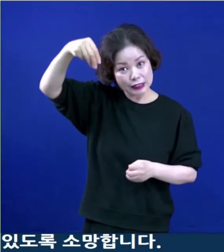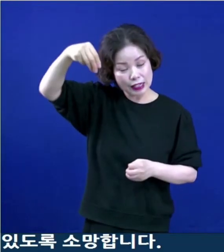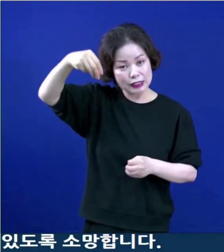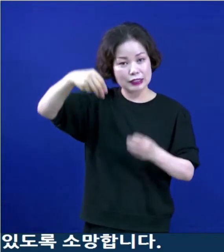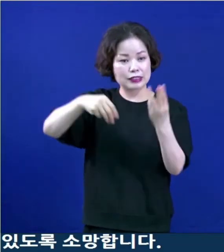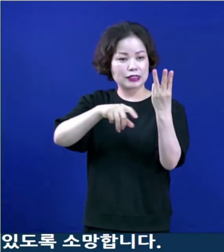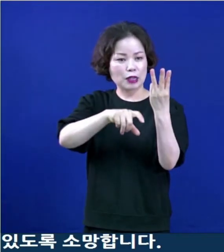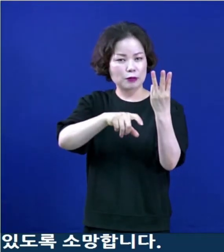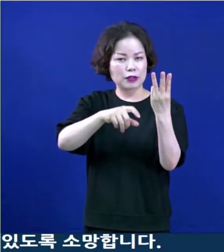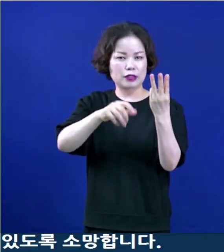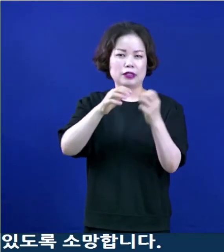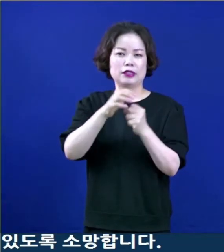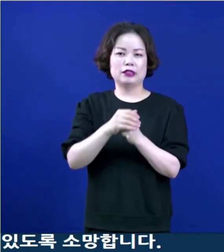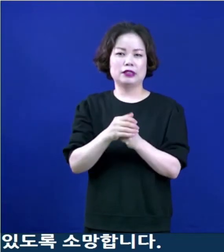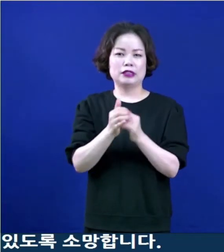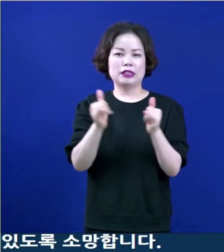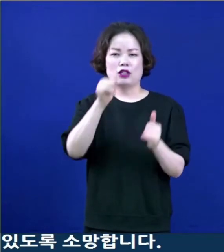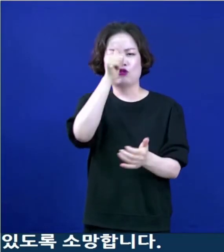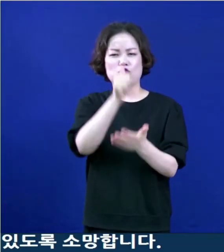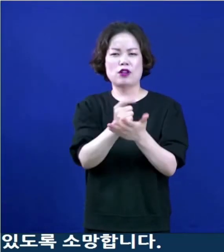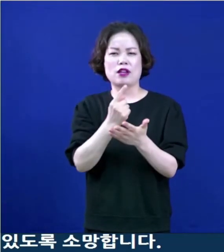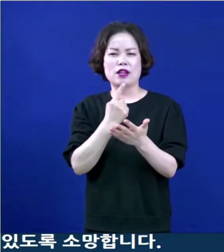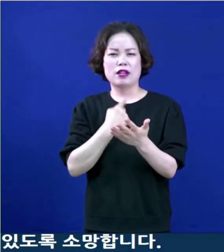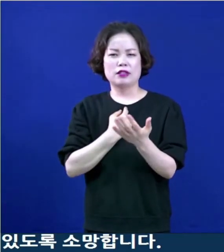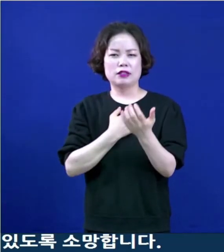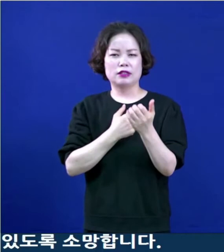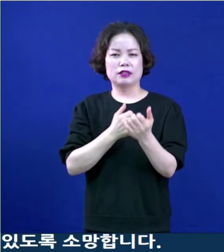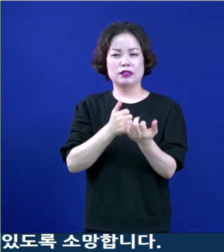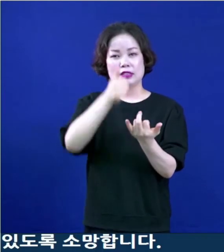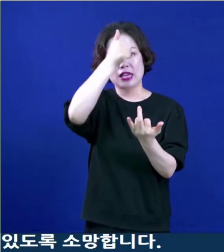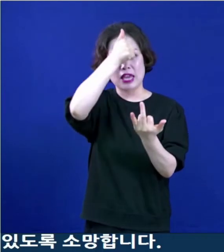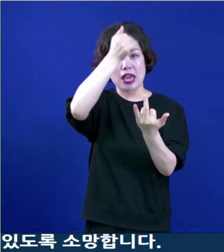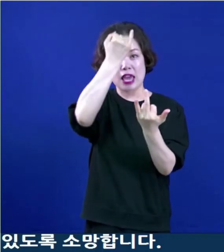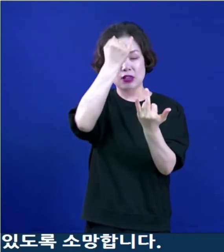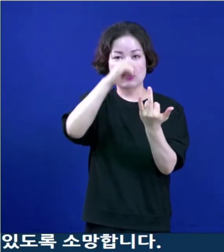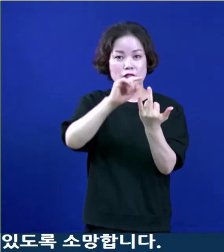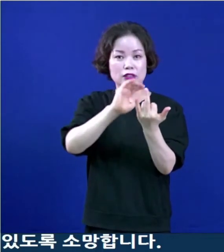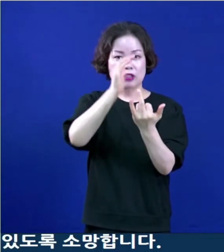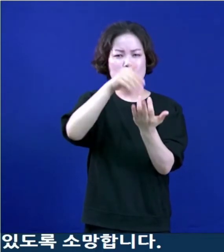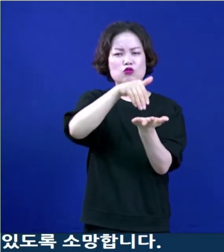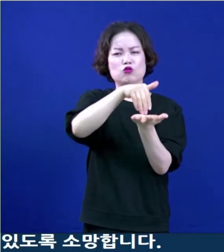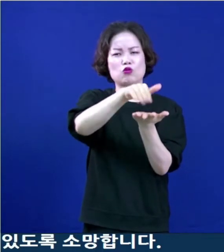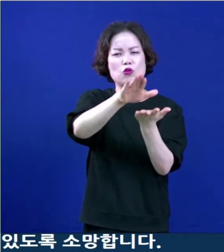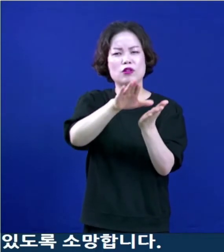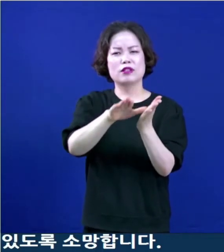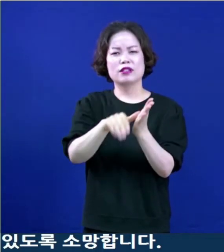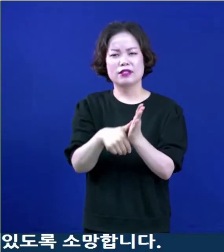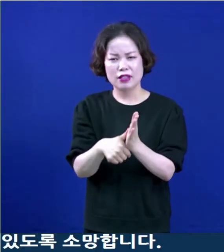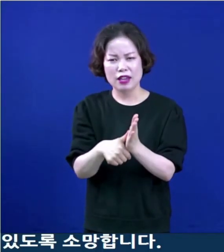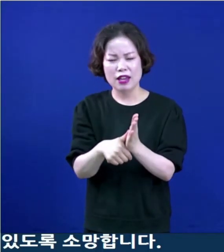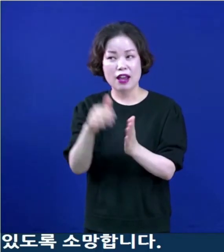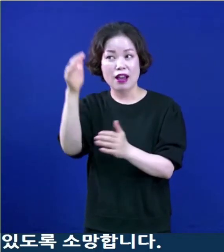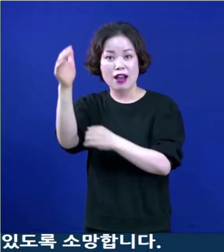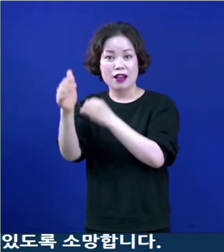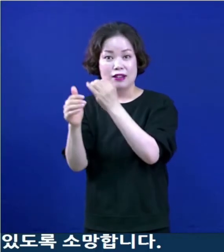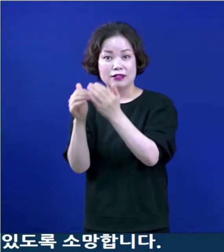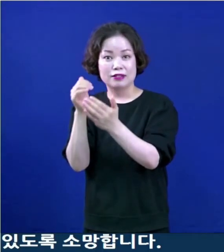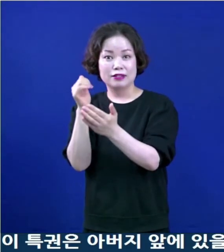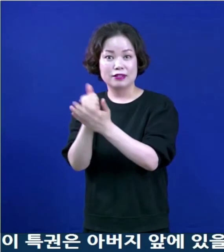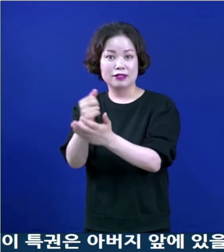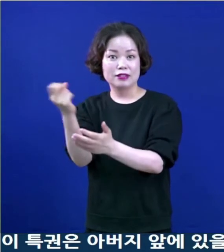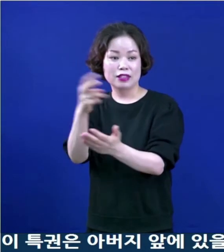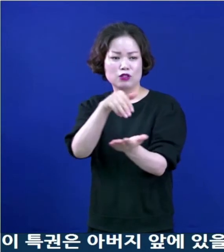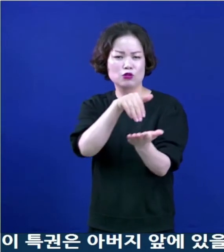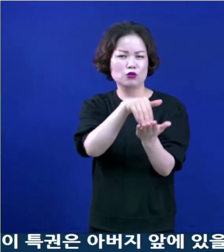에덴 동산에서 쫓겨납니다. 가끔 말씀드리는 것처럼 에덴 동산에서 쫓겨날 때 하나님은 다시